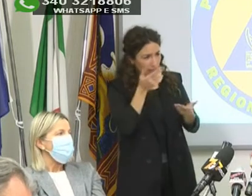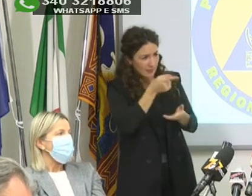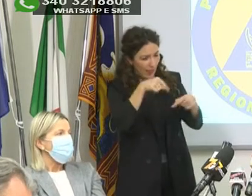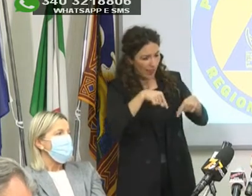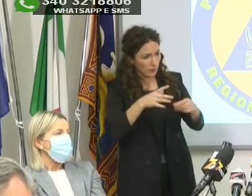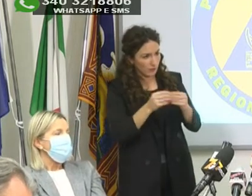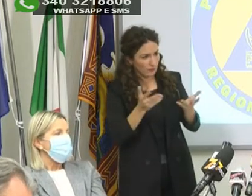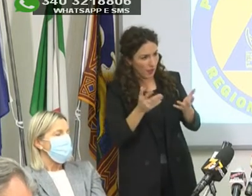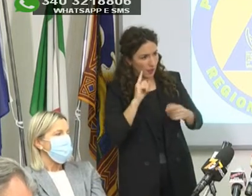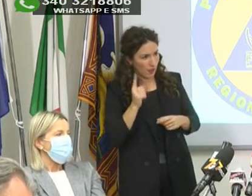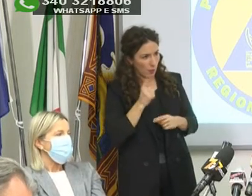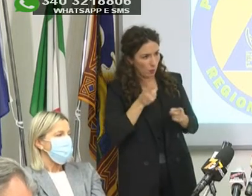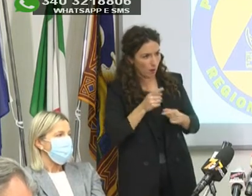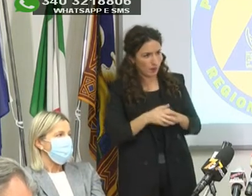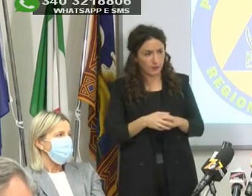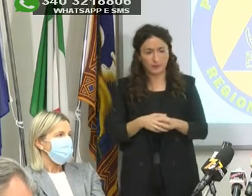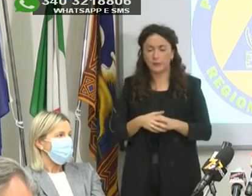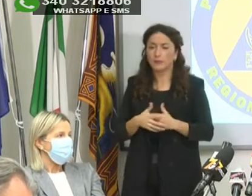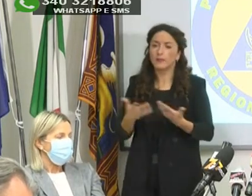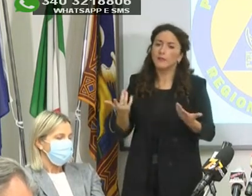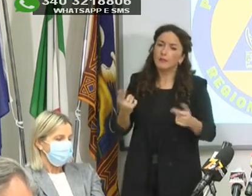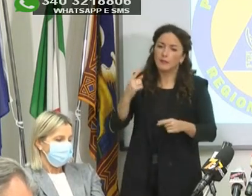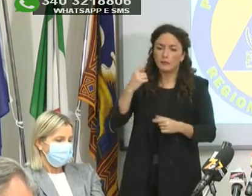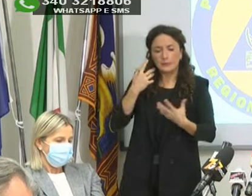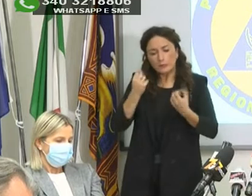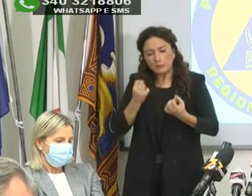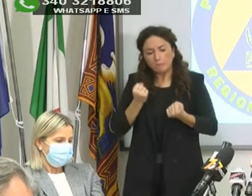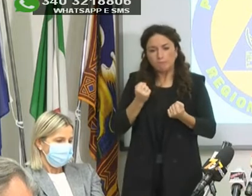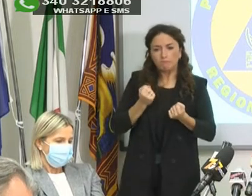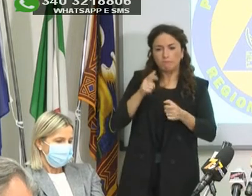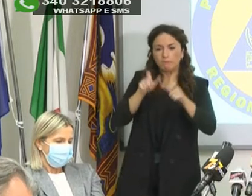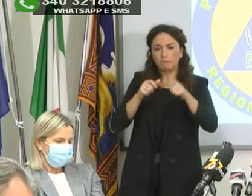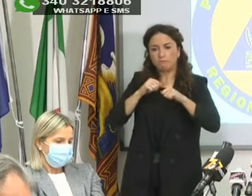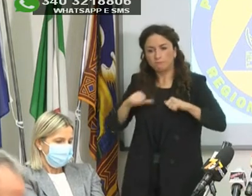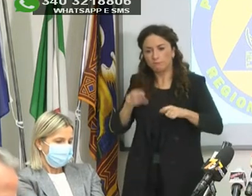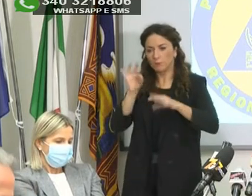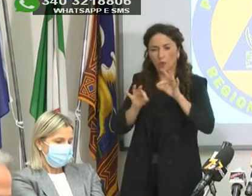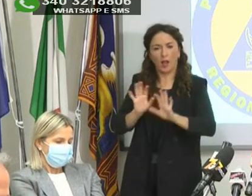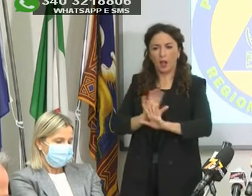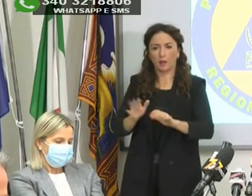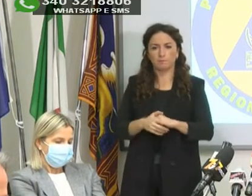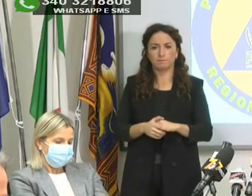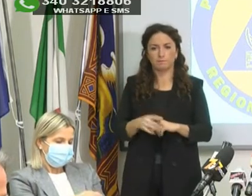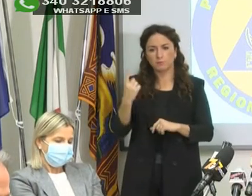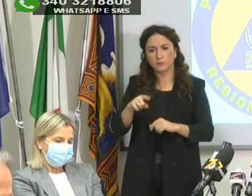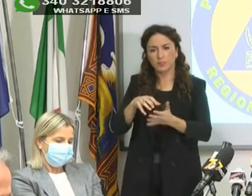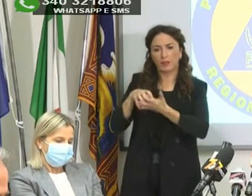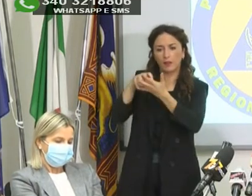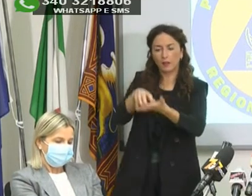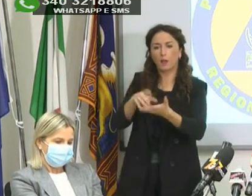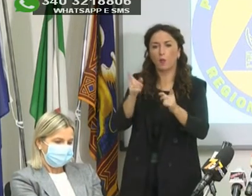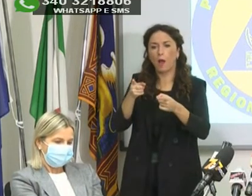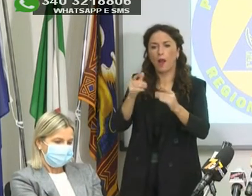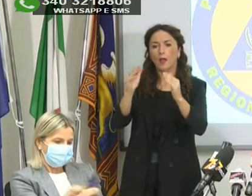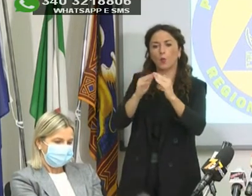questo punto? Necessario avere i piedi per terra e curare bene i cittadini. È necessario investire nelle cure